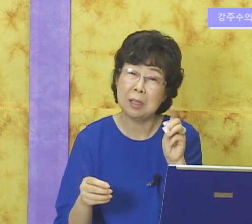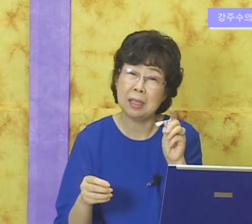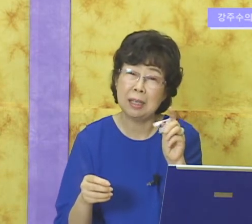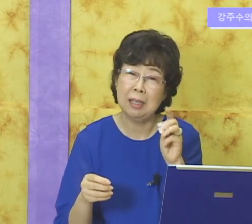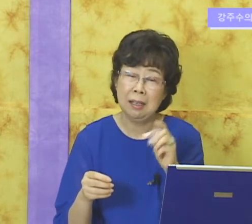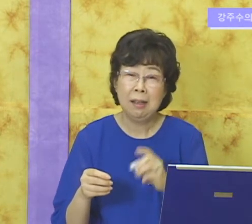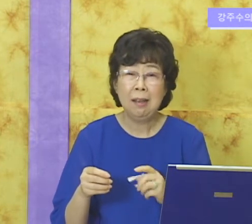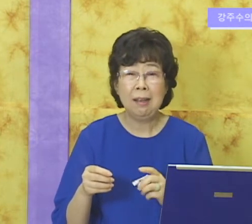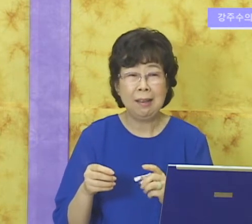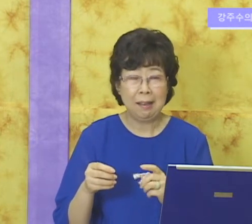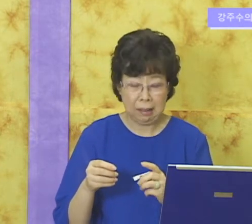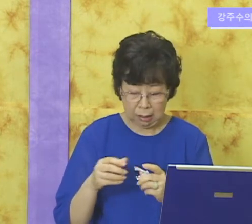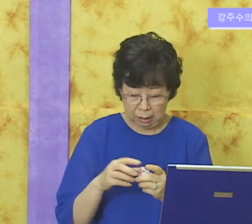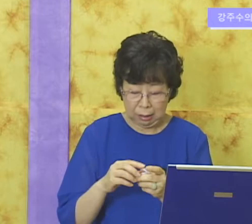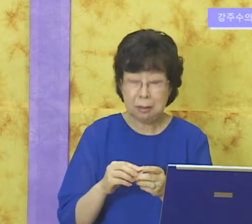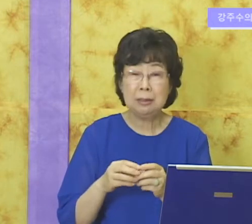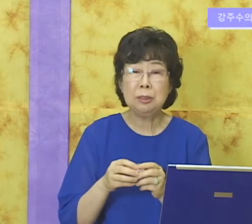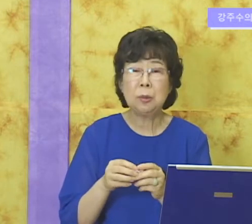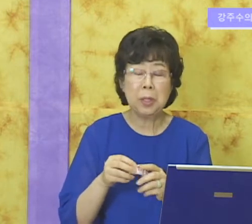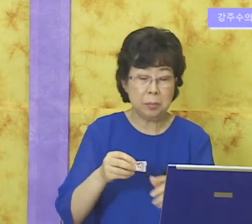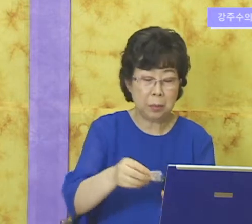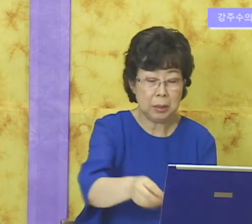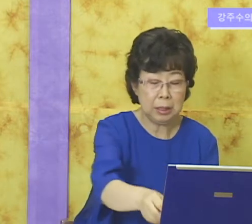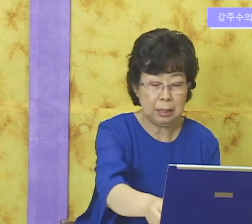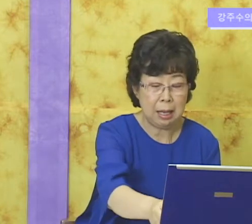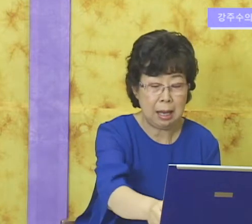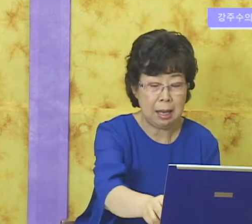납니까? 예. 이런 소리를 못 들으니까